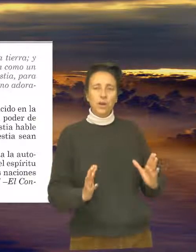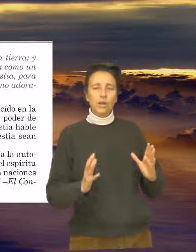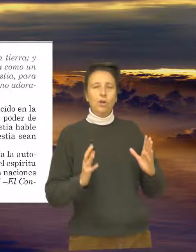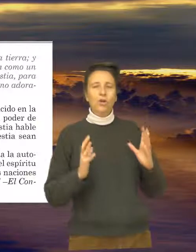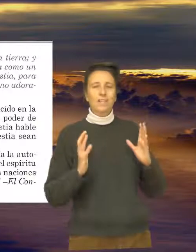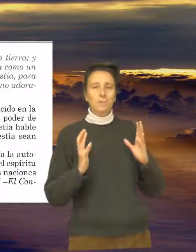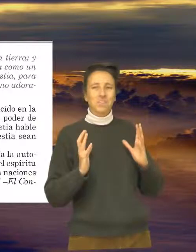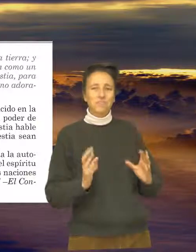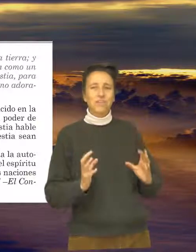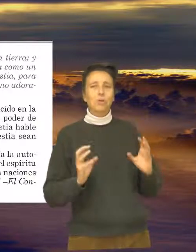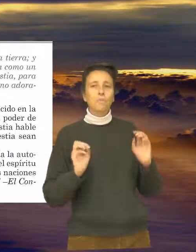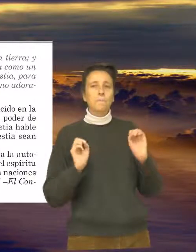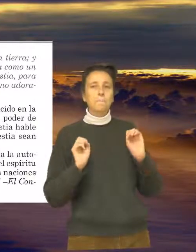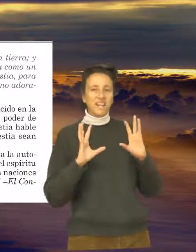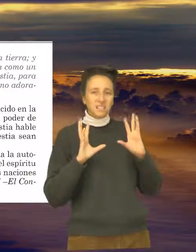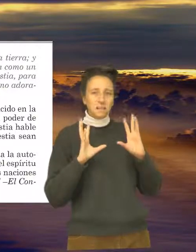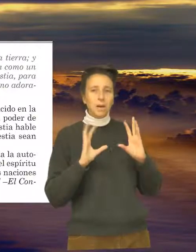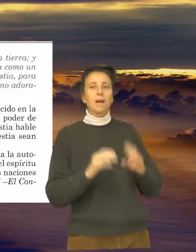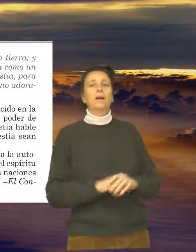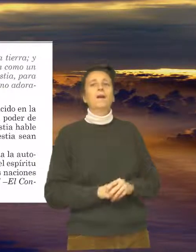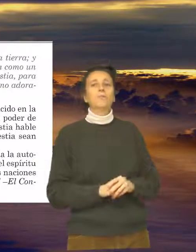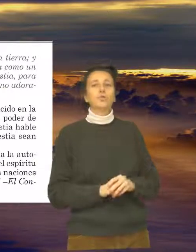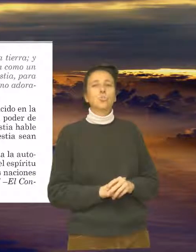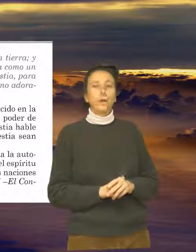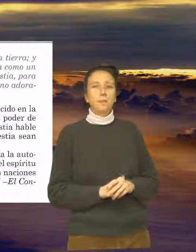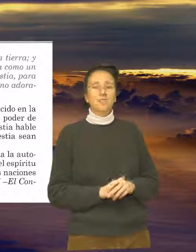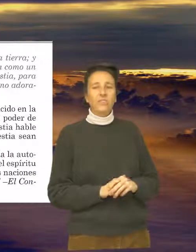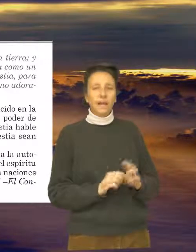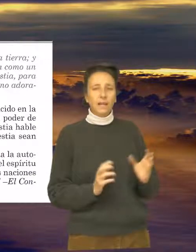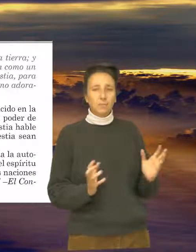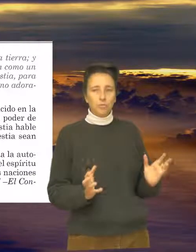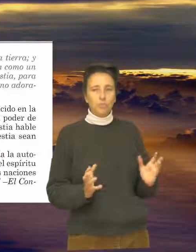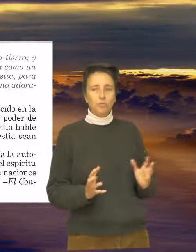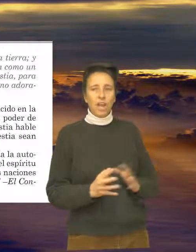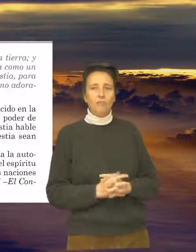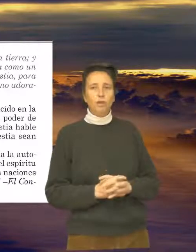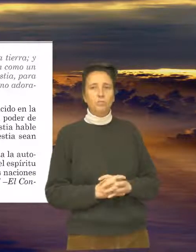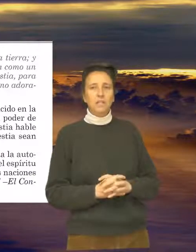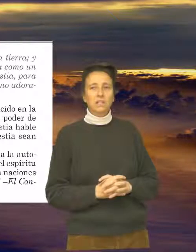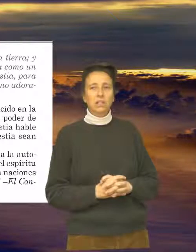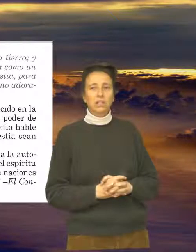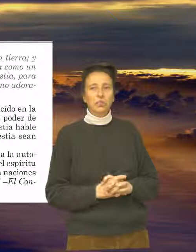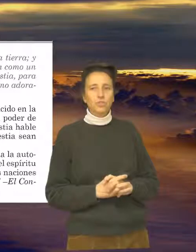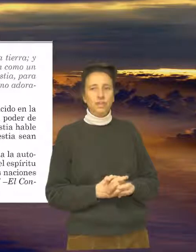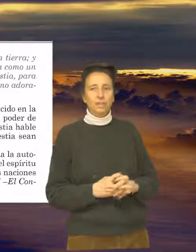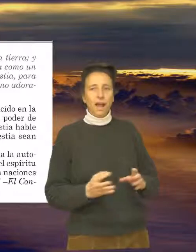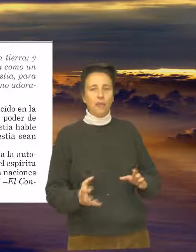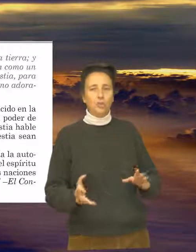periodo histórico específico de máxima supremacía, que hemos estudiado los